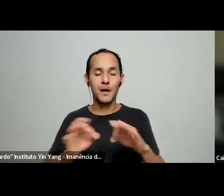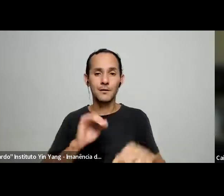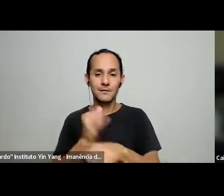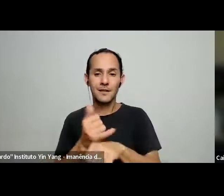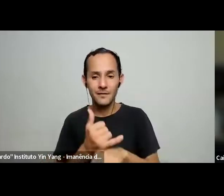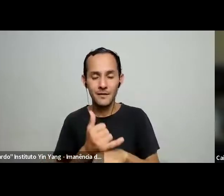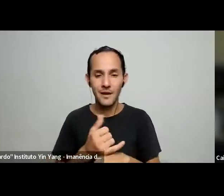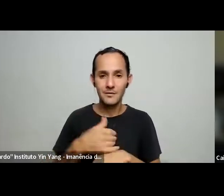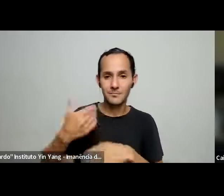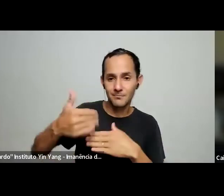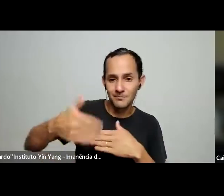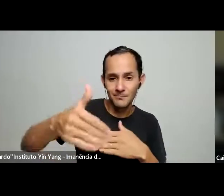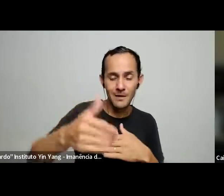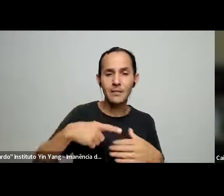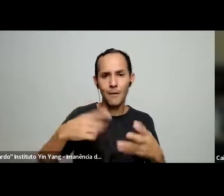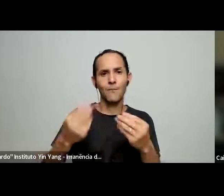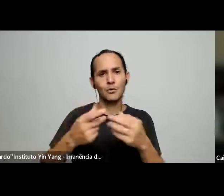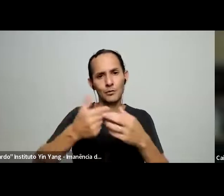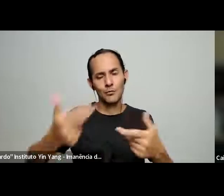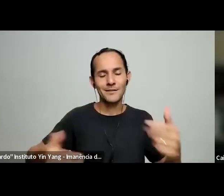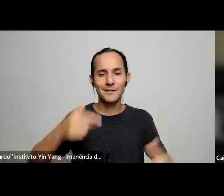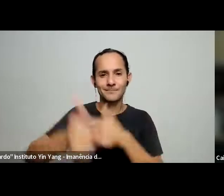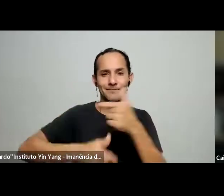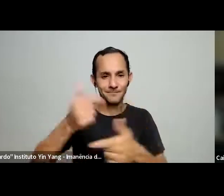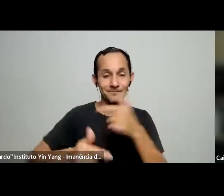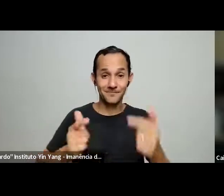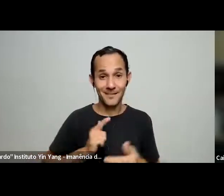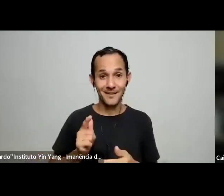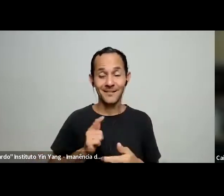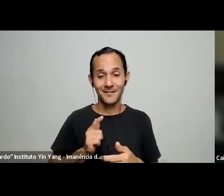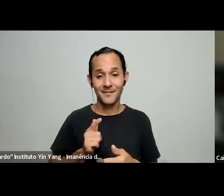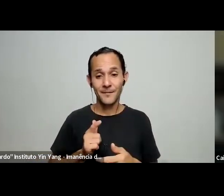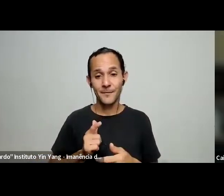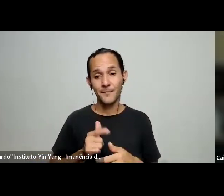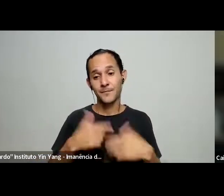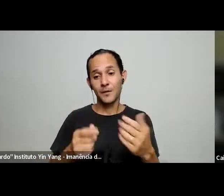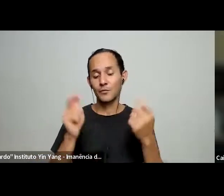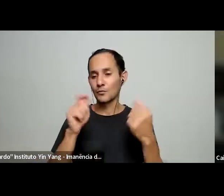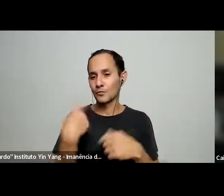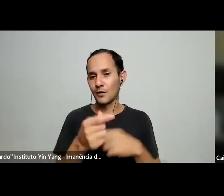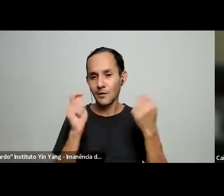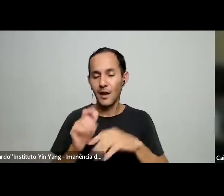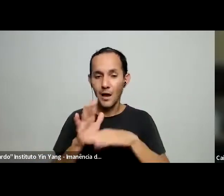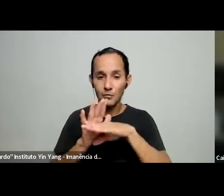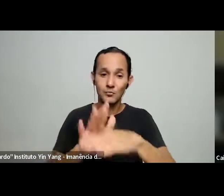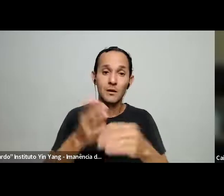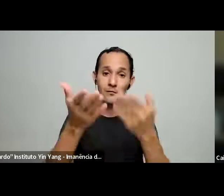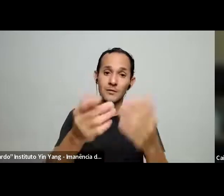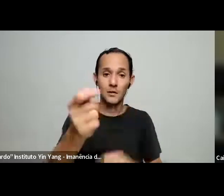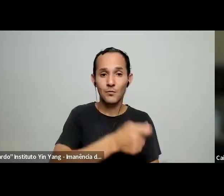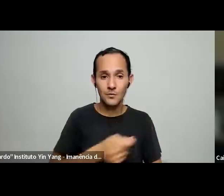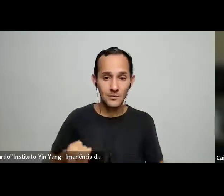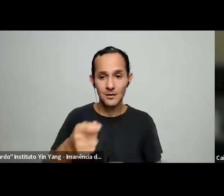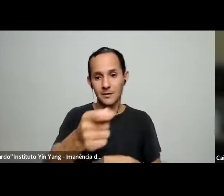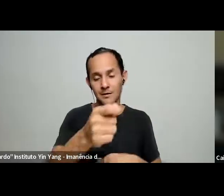né? Então, muitas coisas estão sendo desenvolvidas e é um prazer poder ajudar a constelação, né? Colaborar com a